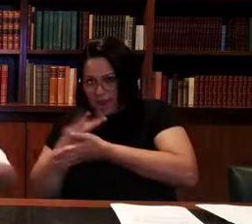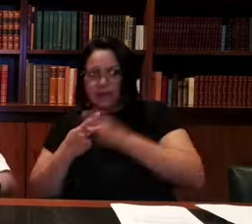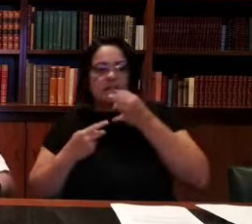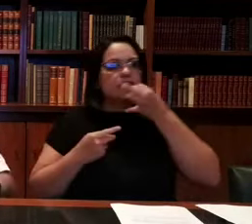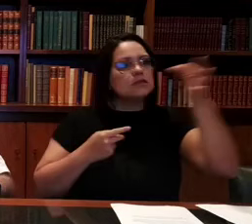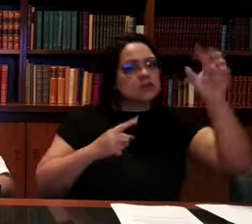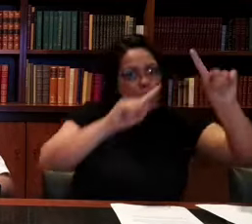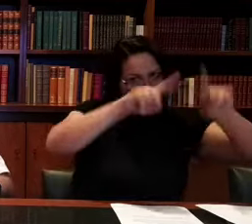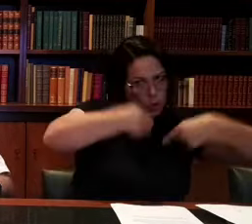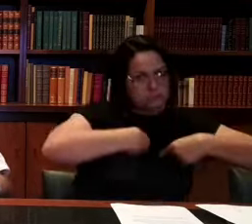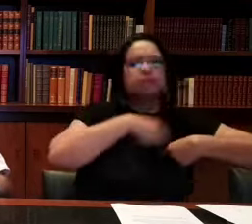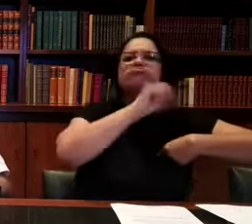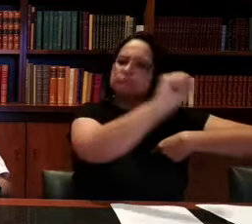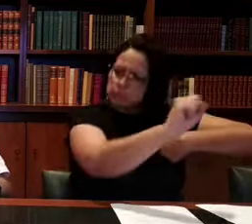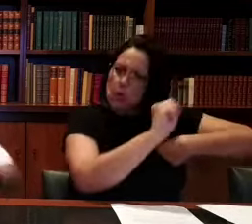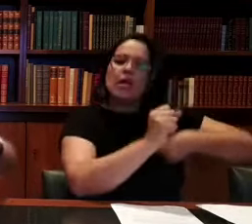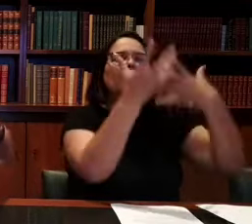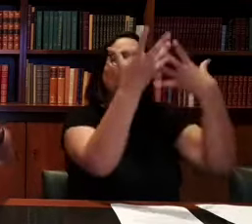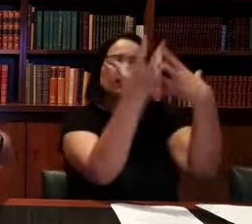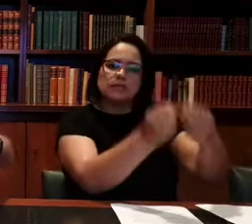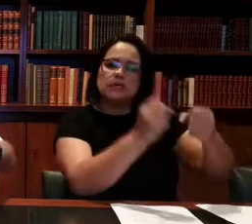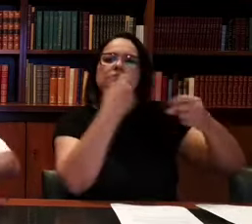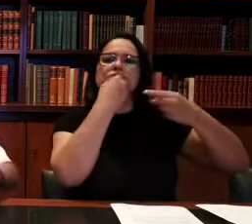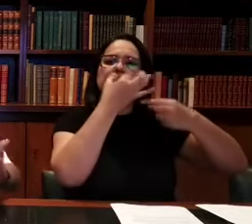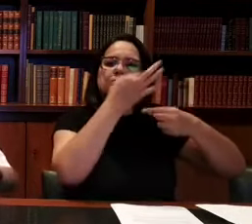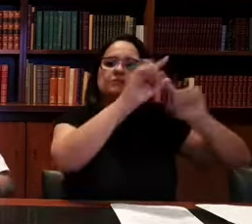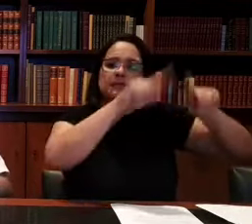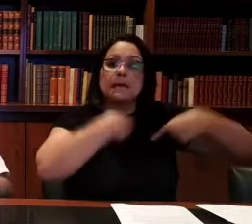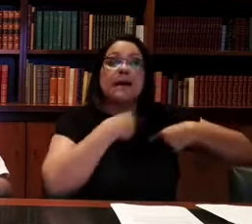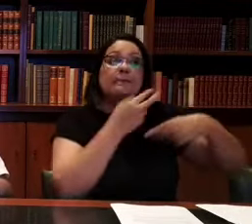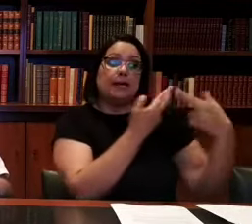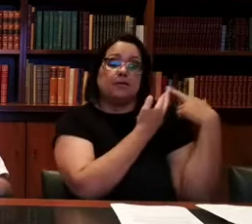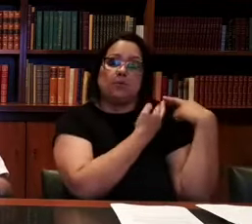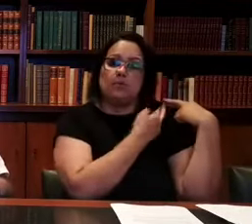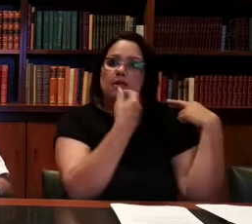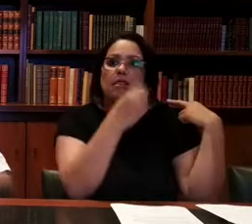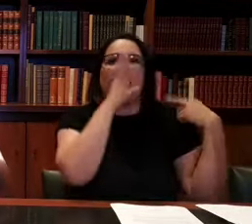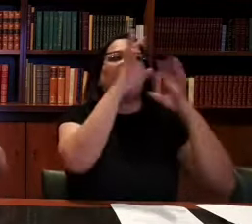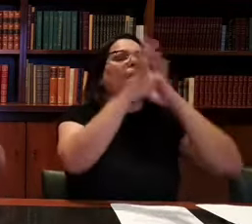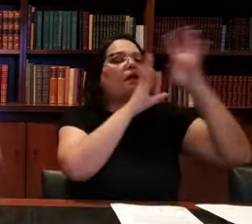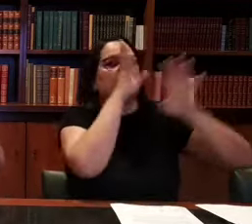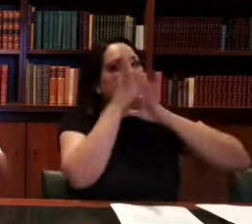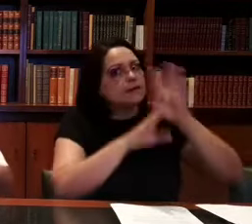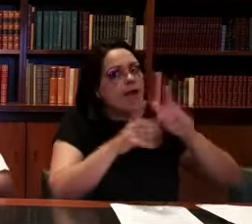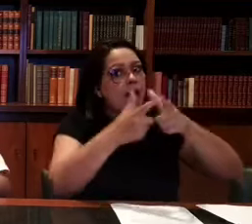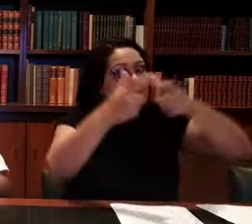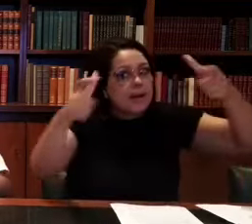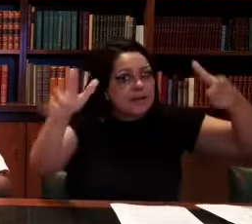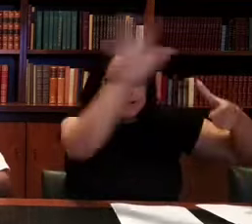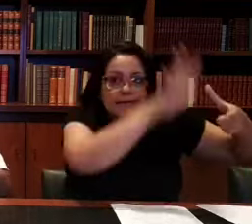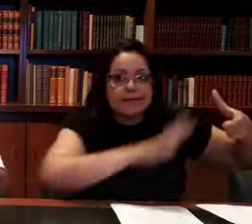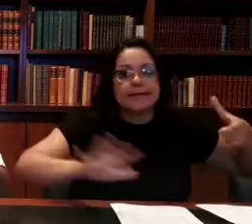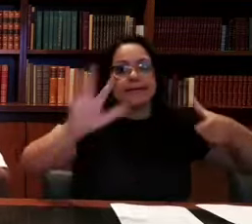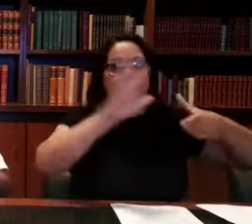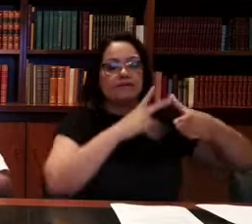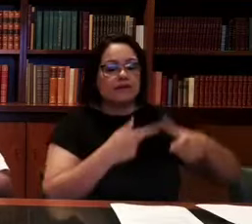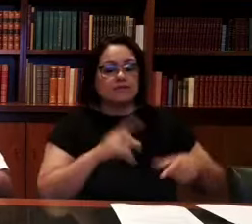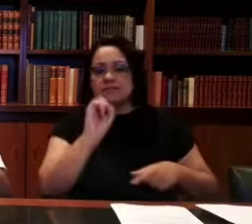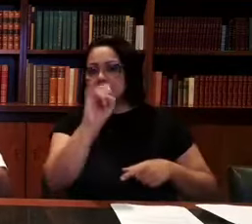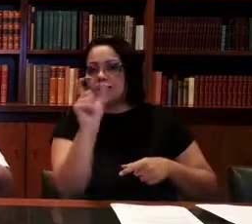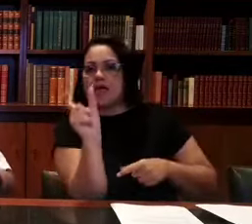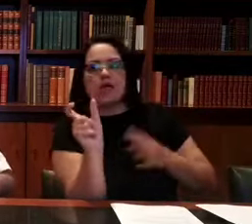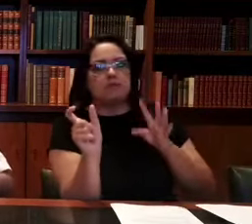deles 10 eu quero ser criticado sim tá mas a crítica com responsabilidade não é como a grande parte da mídia faz na serra